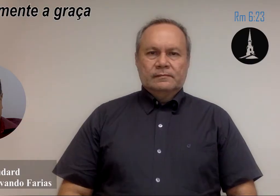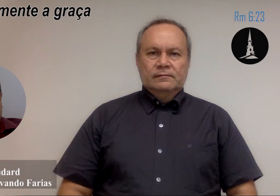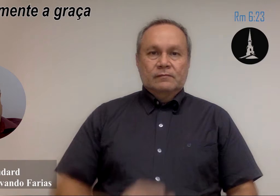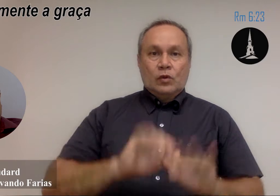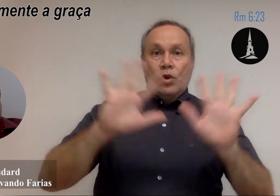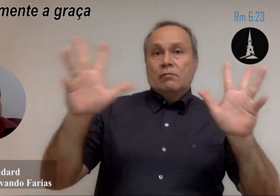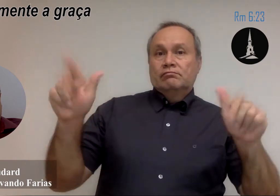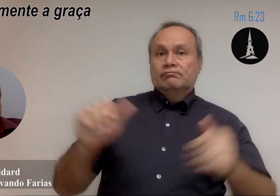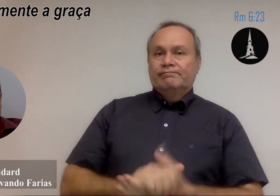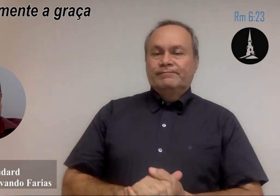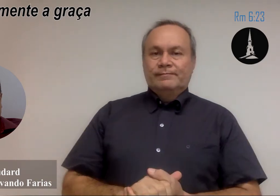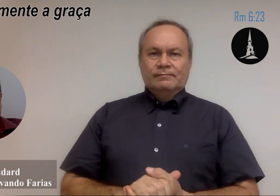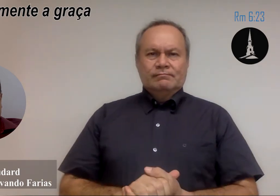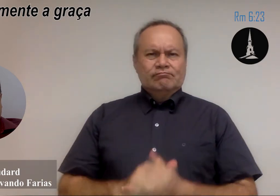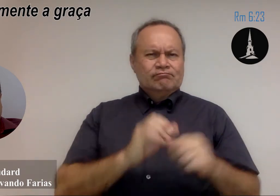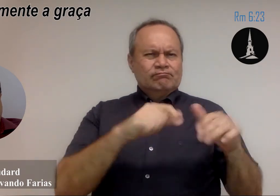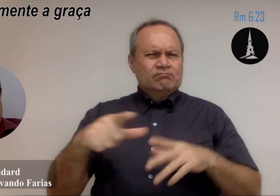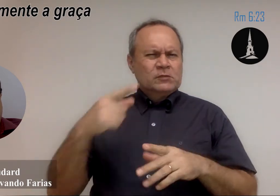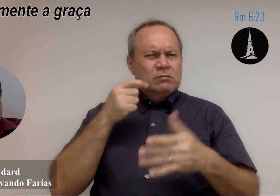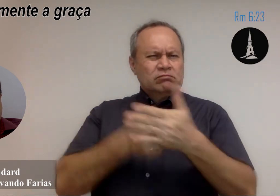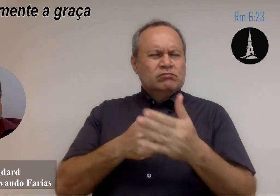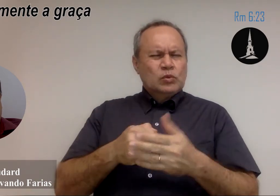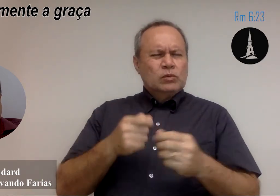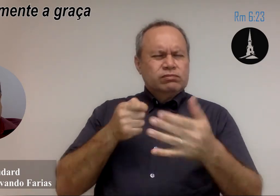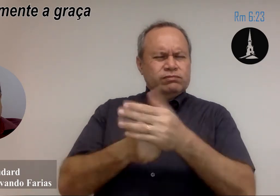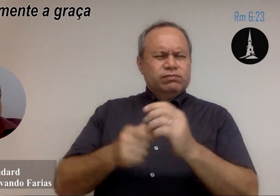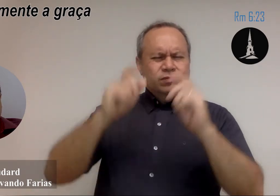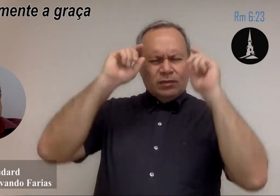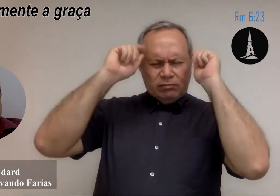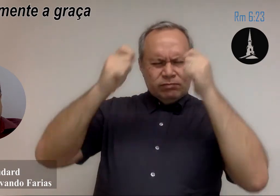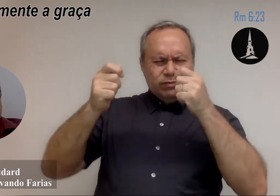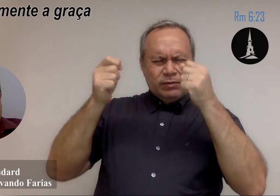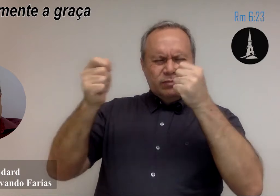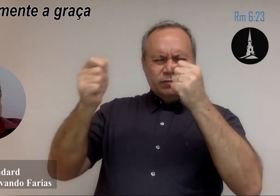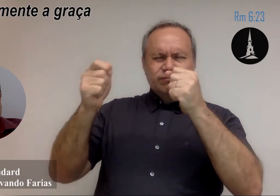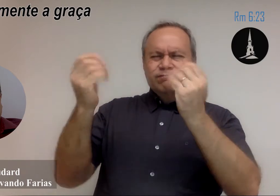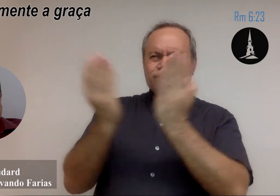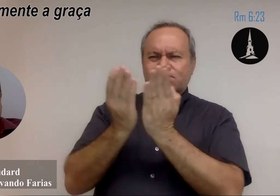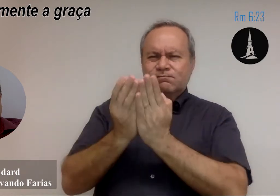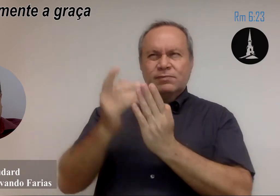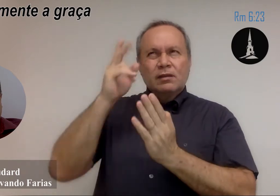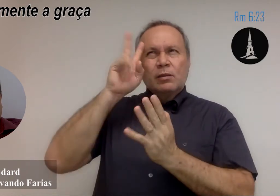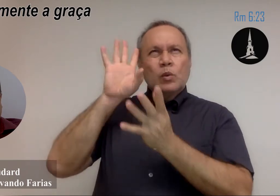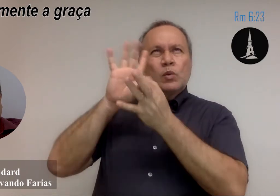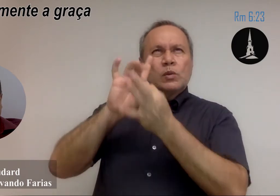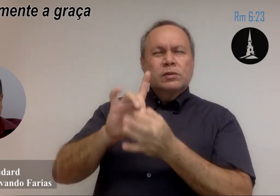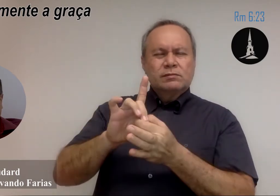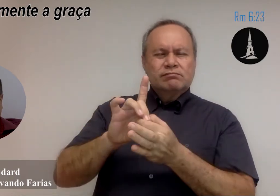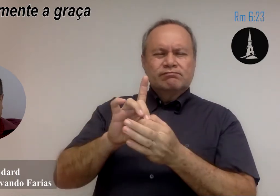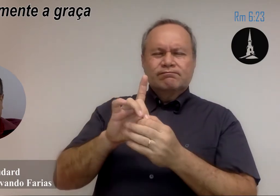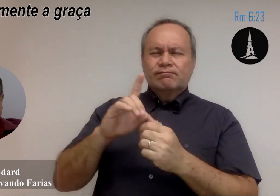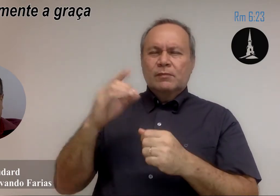Olá! Nesta semana em que celebramos a Reforma Protestante, precisamos nos lembrar sobre